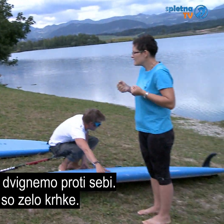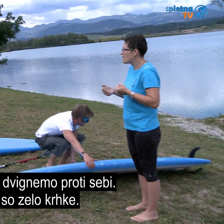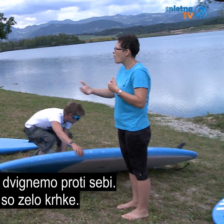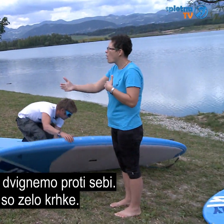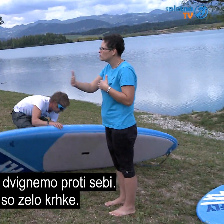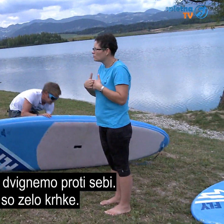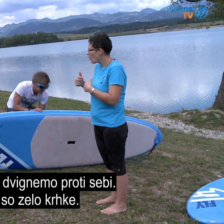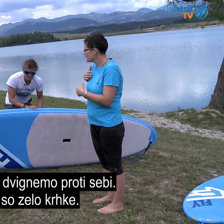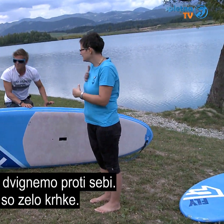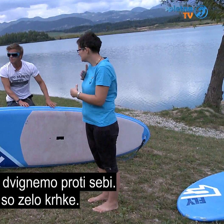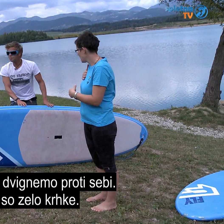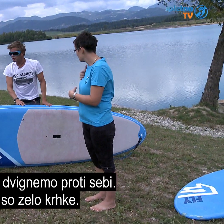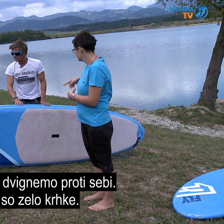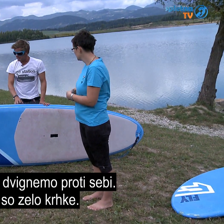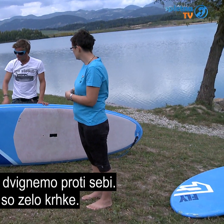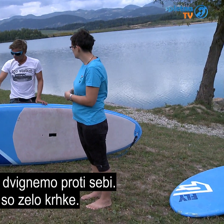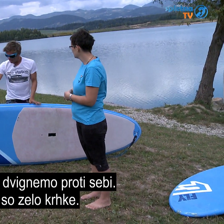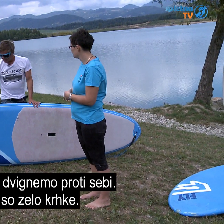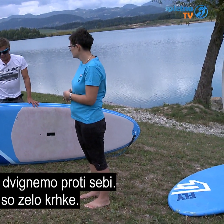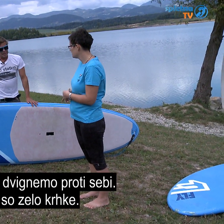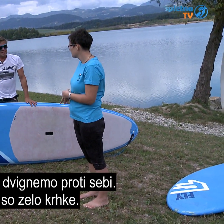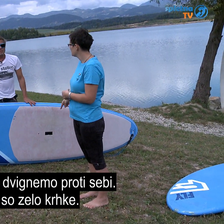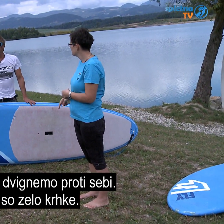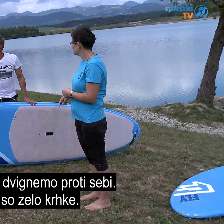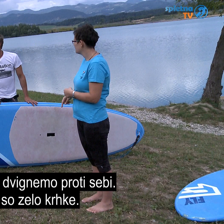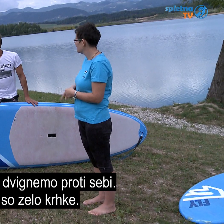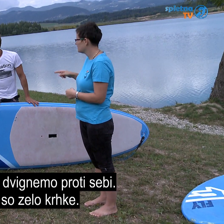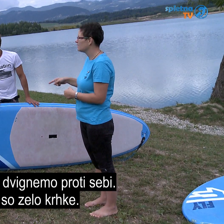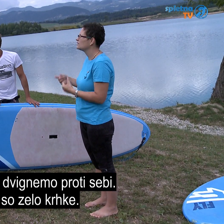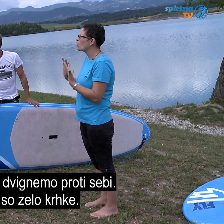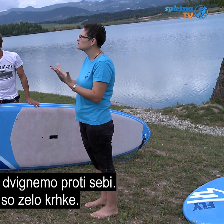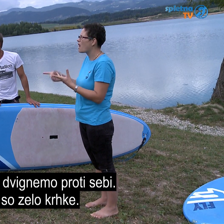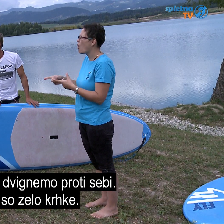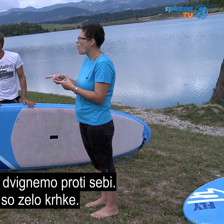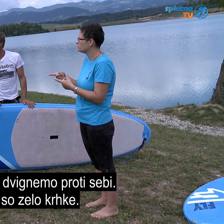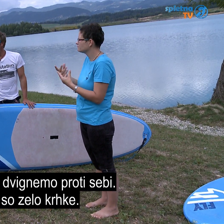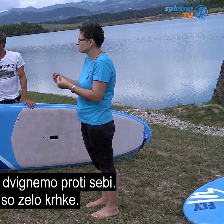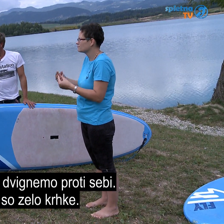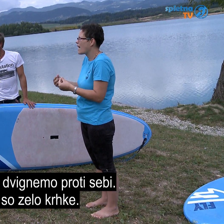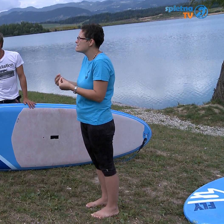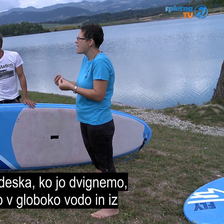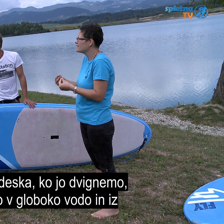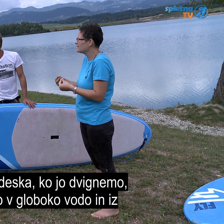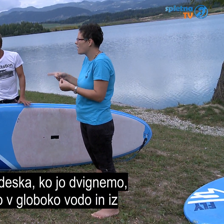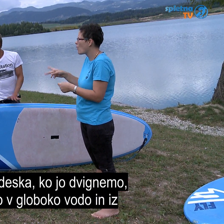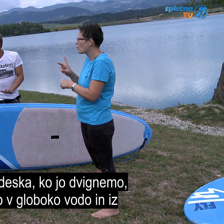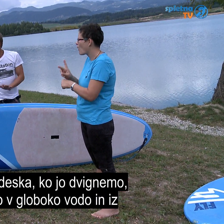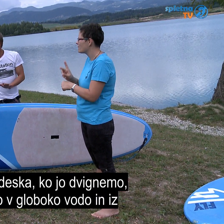sebi. Ups. Proti sebi. Deske so zelo krhke. To pomeni, da